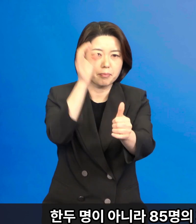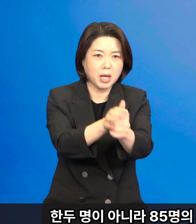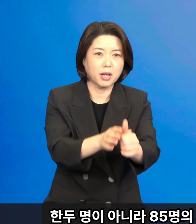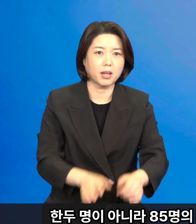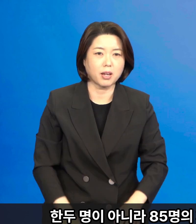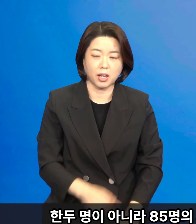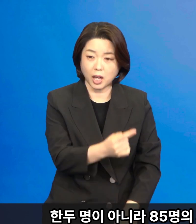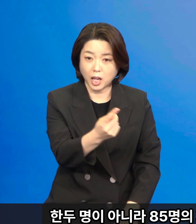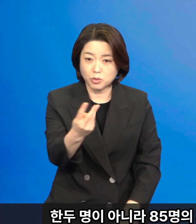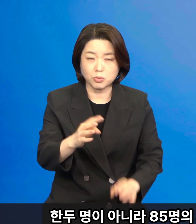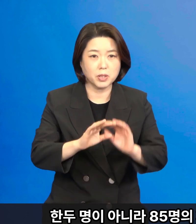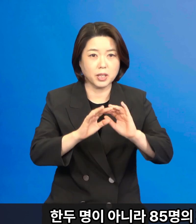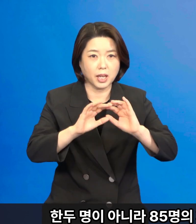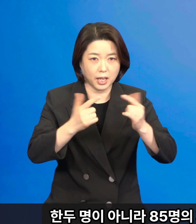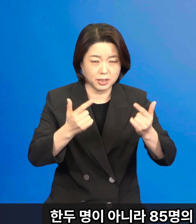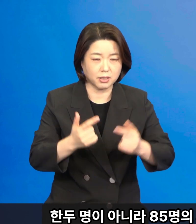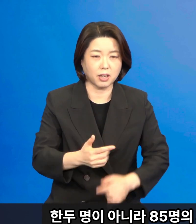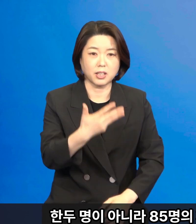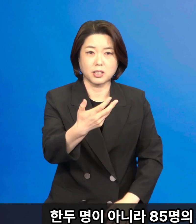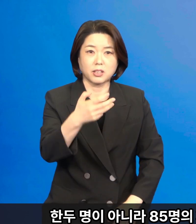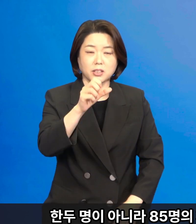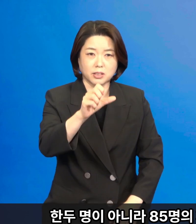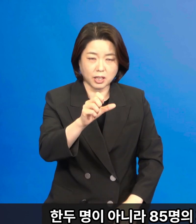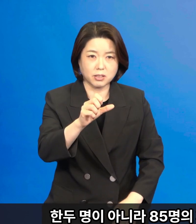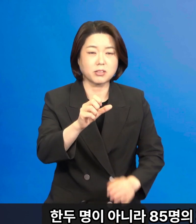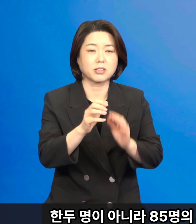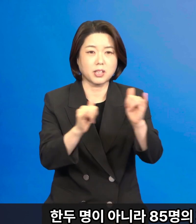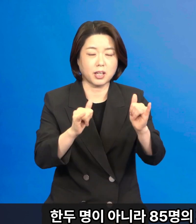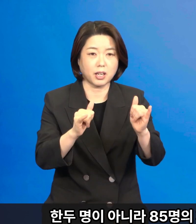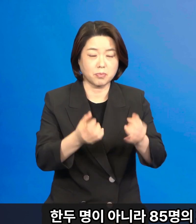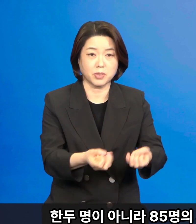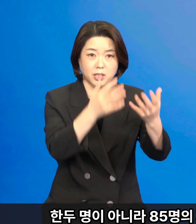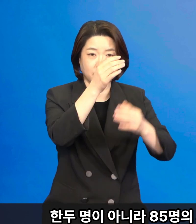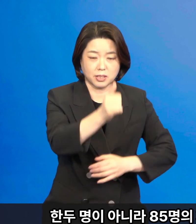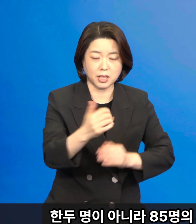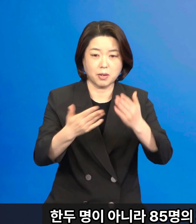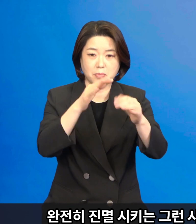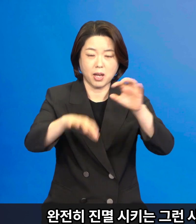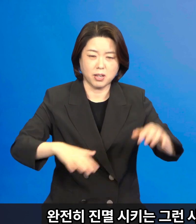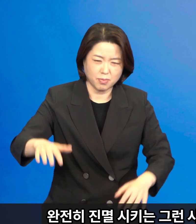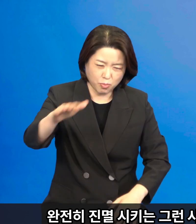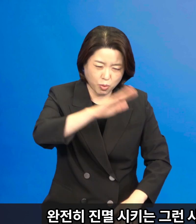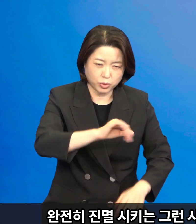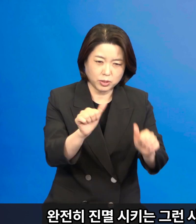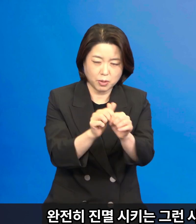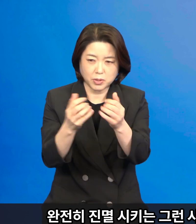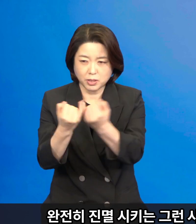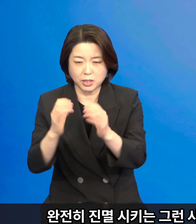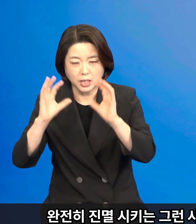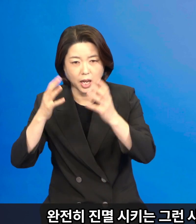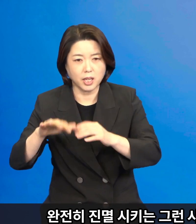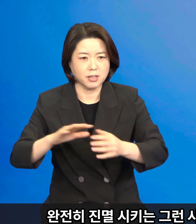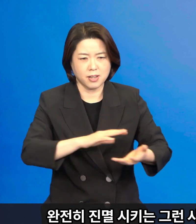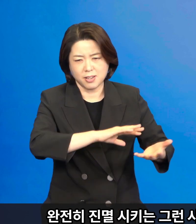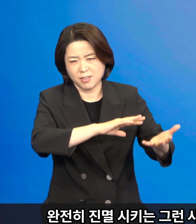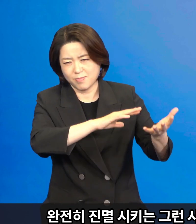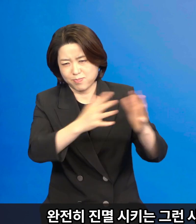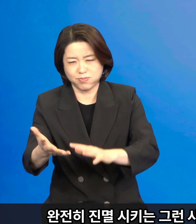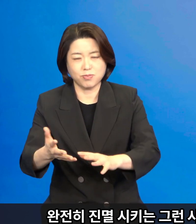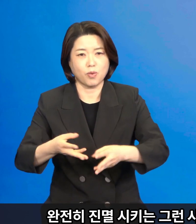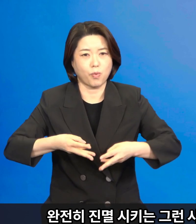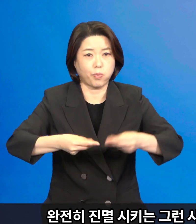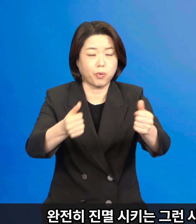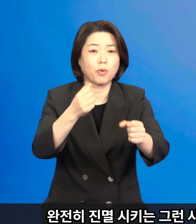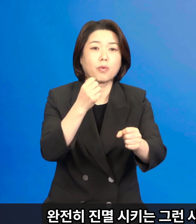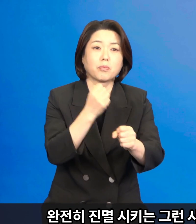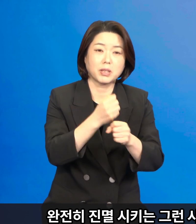한두 명이 아니라 85명의 제사장들과 마을 전체 남녀 아이들까지 완전히 진멸시키는 그런